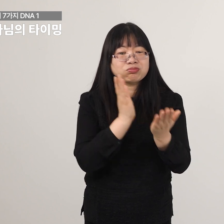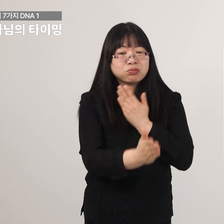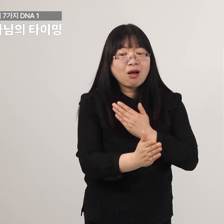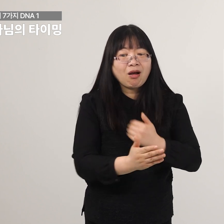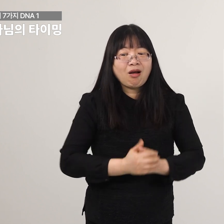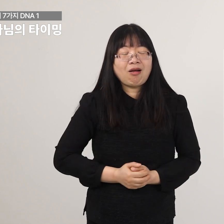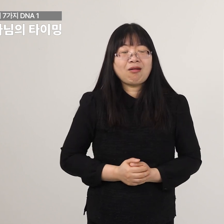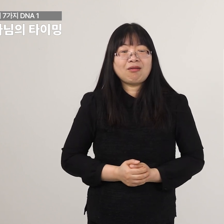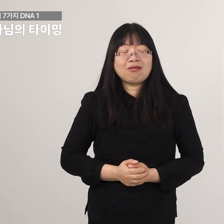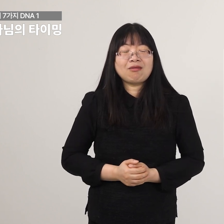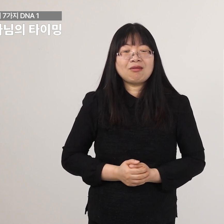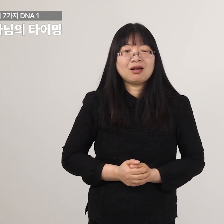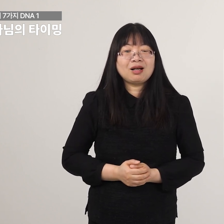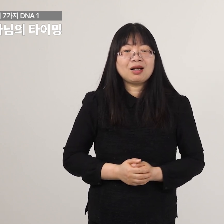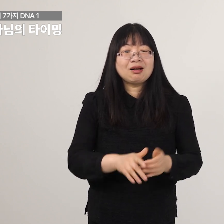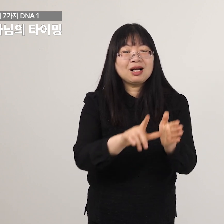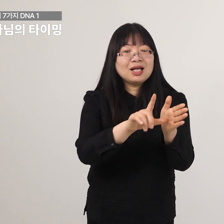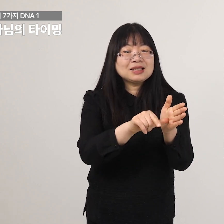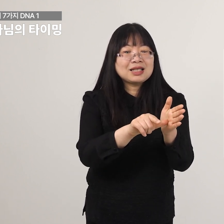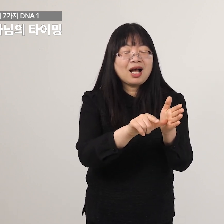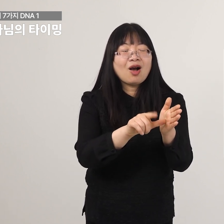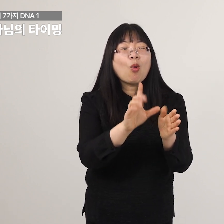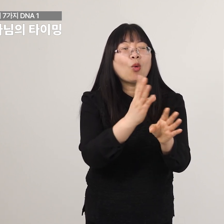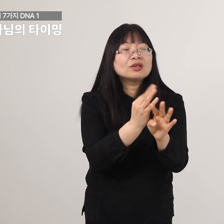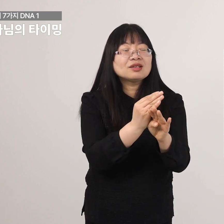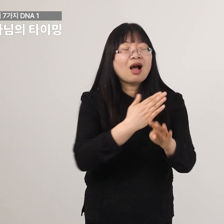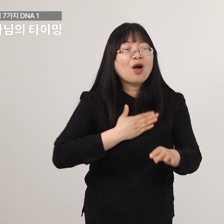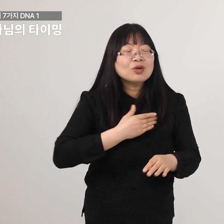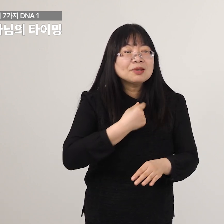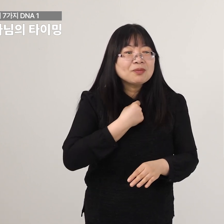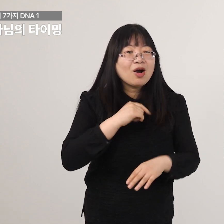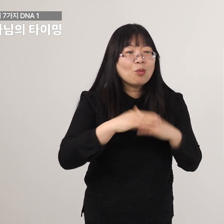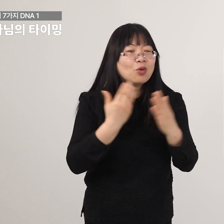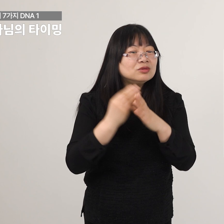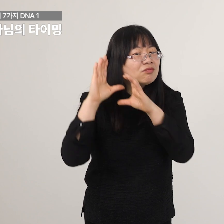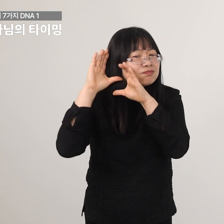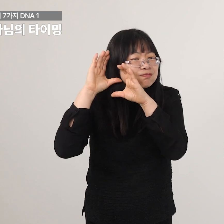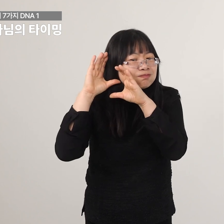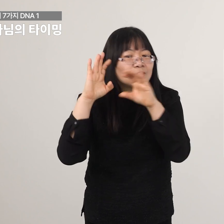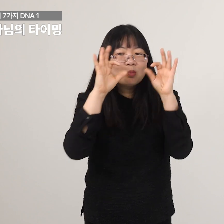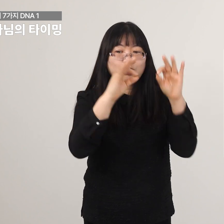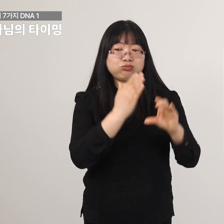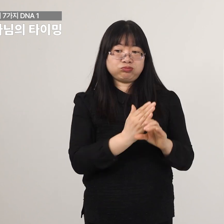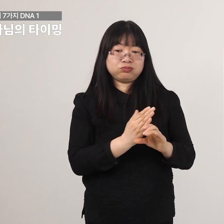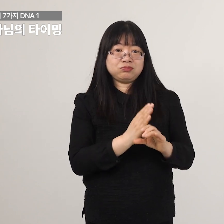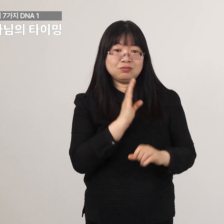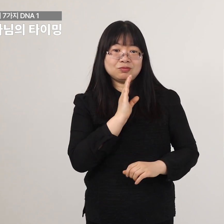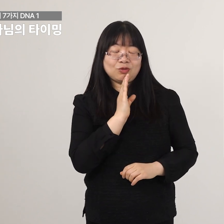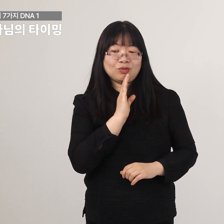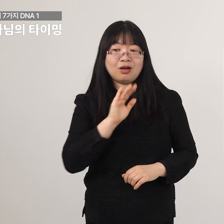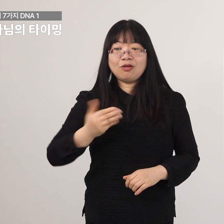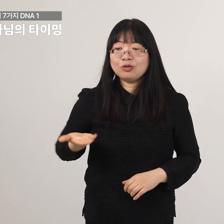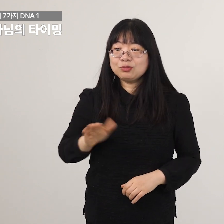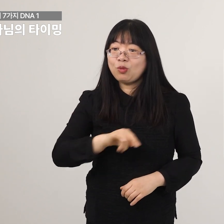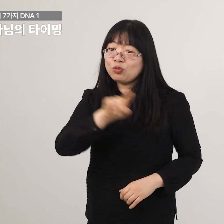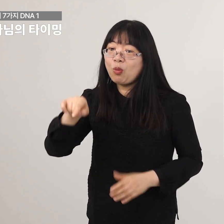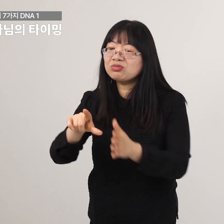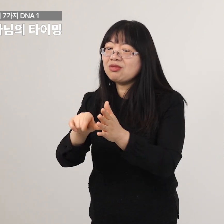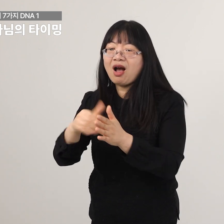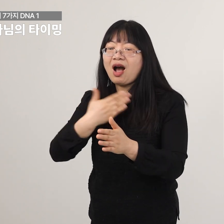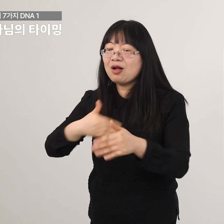그러면 타이밍을 알고 싶어서 지금 귀를 쫑긋하고 다 듣고 계시는데 그건 너희 알 바가 아니다.